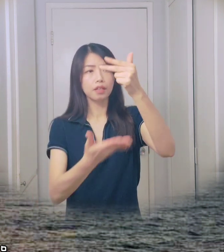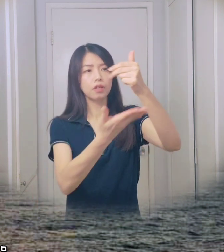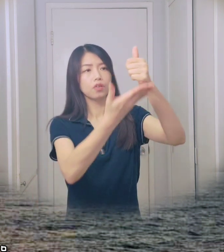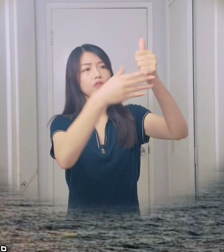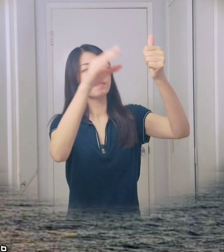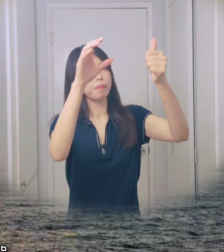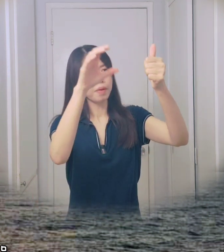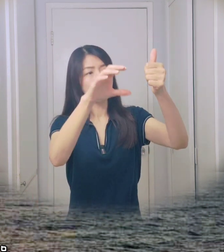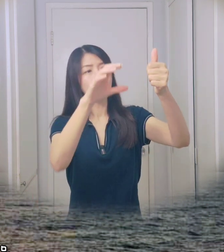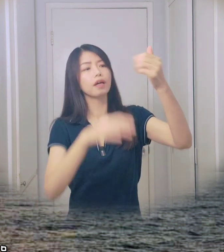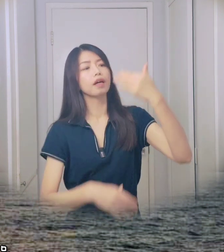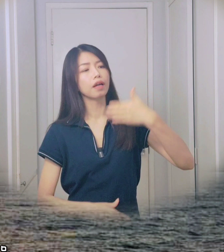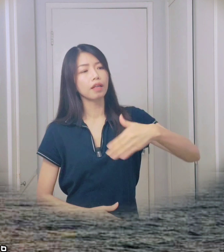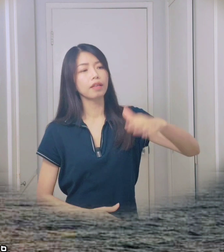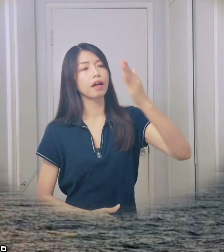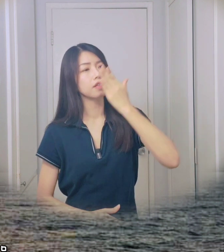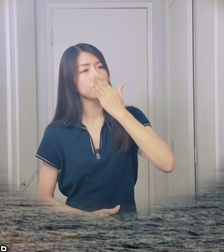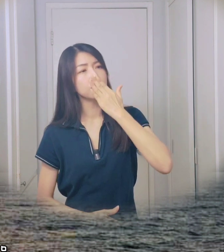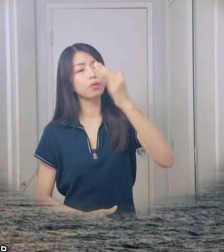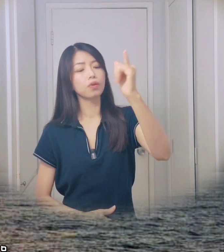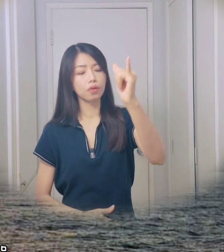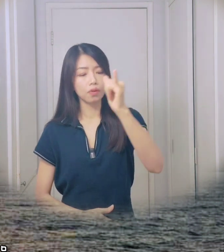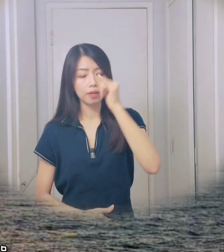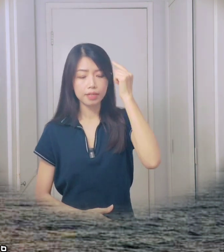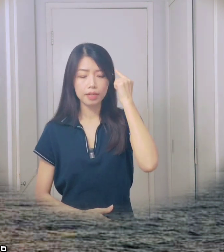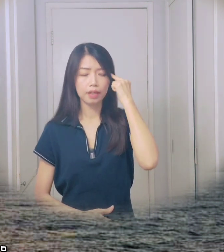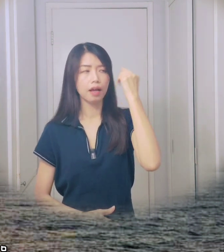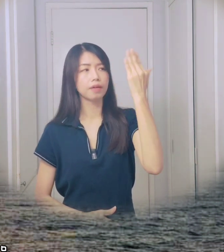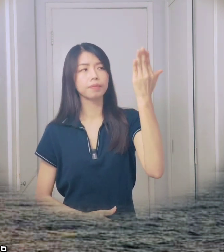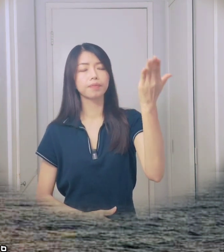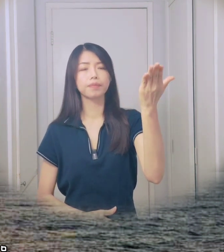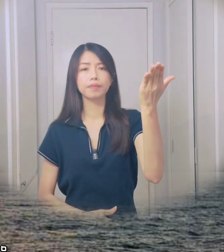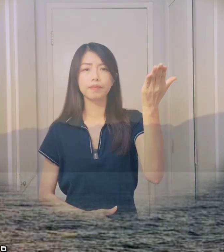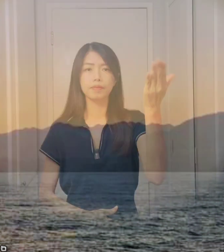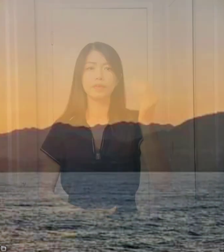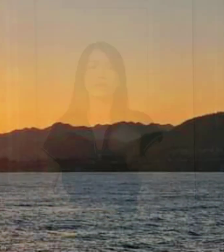다시 주님 앞에 나갈 수 있을까?